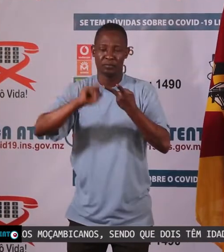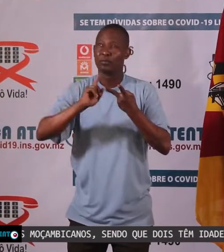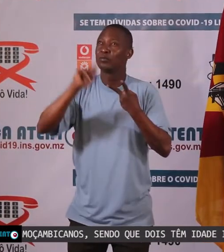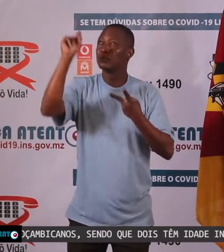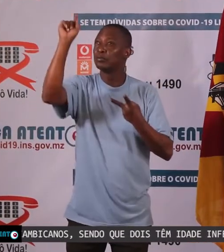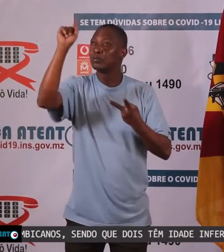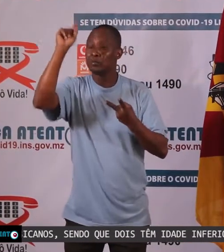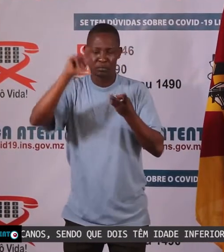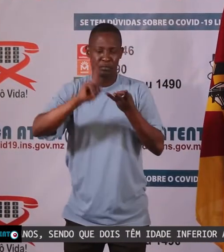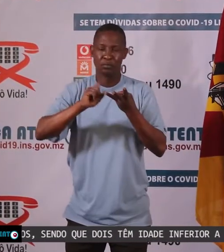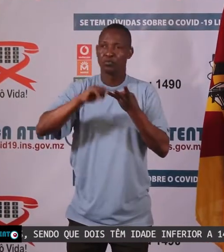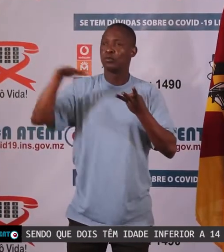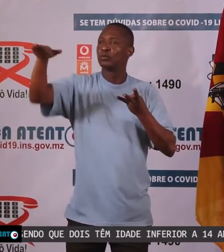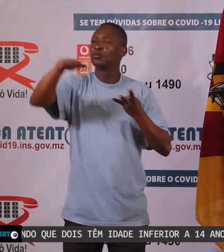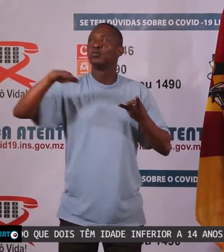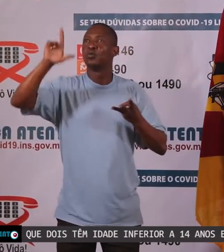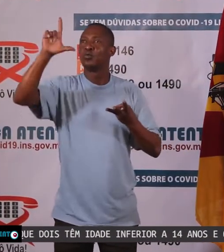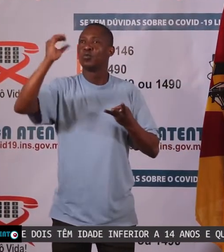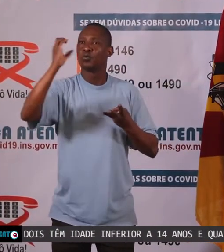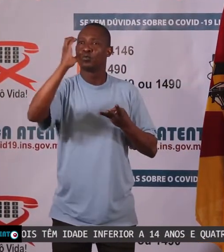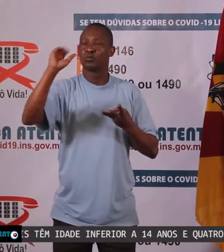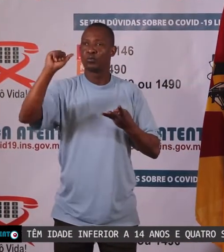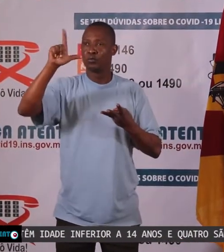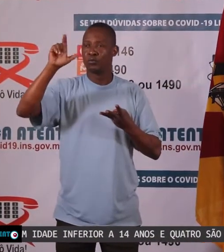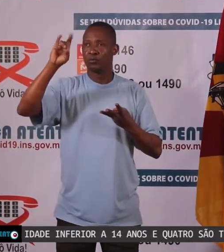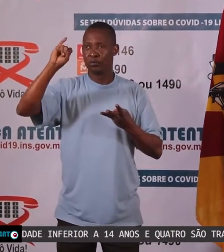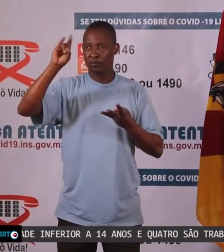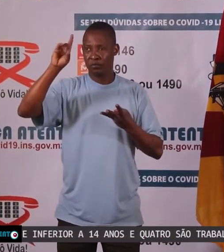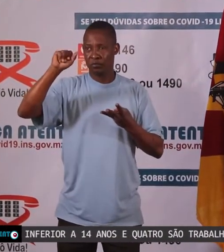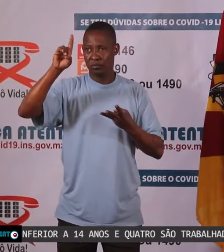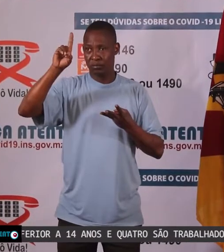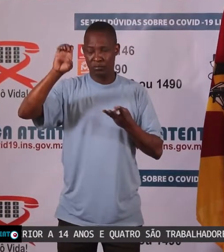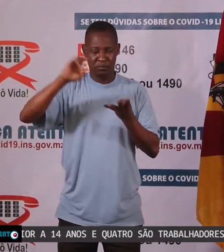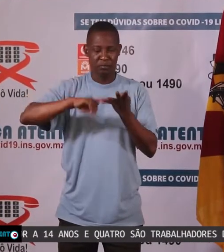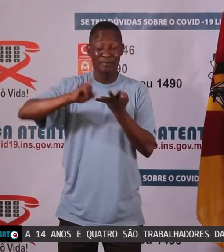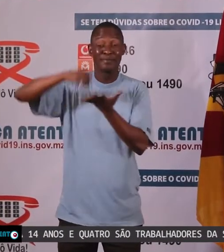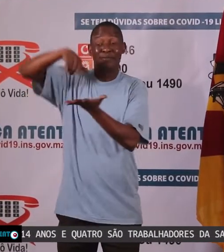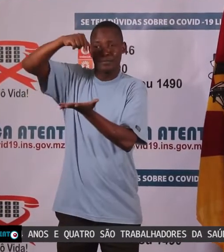das cidades, de qualquer canto da província de Nampula.